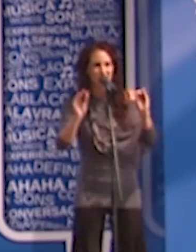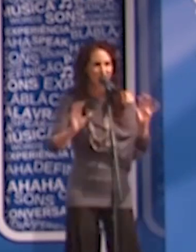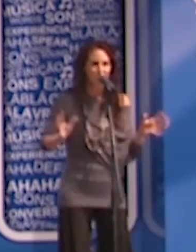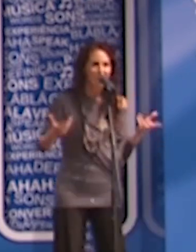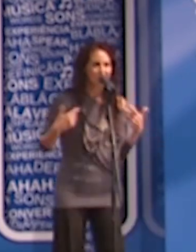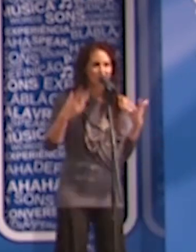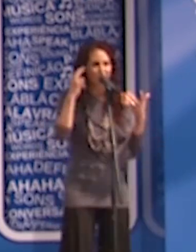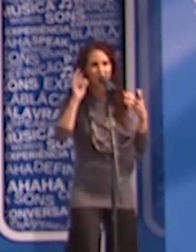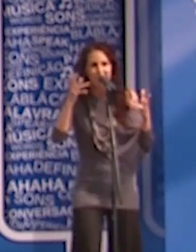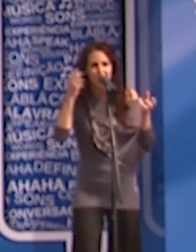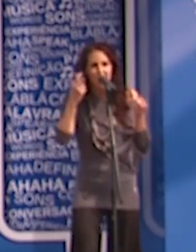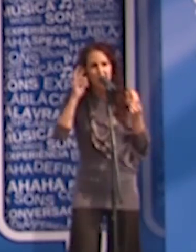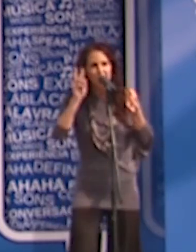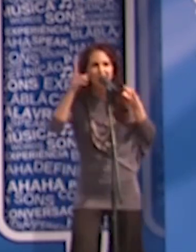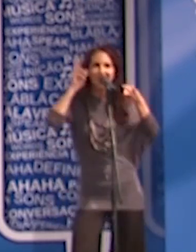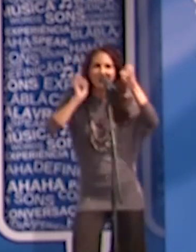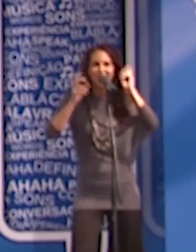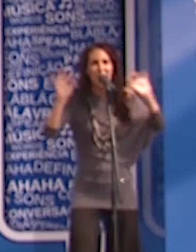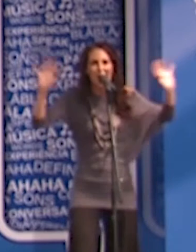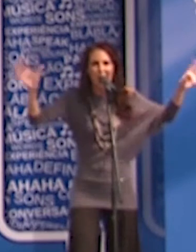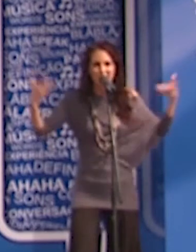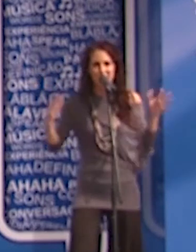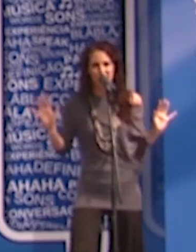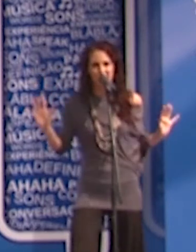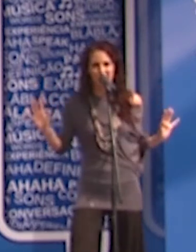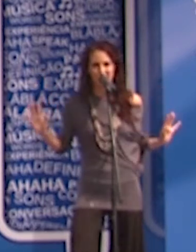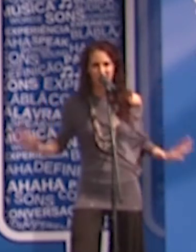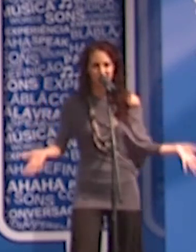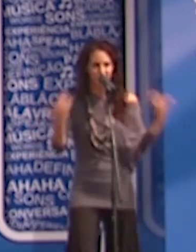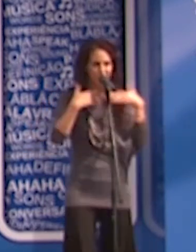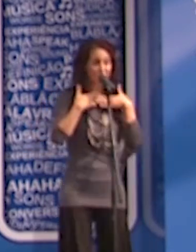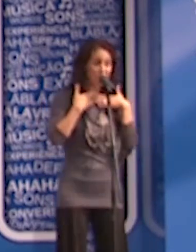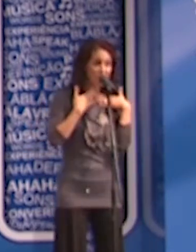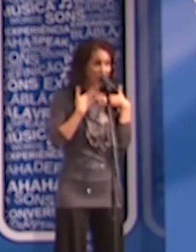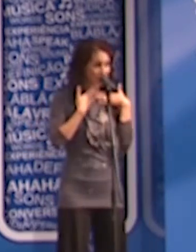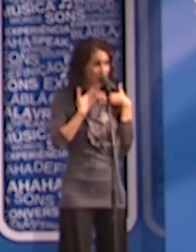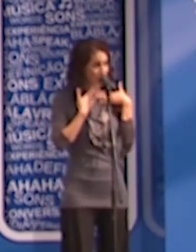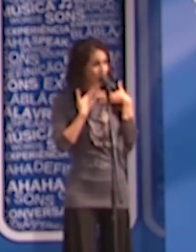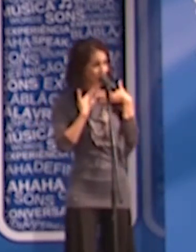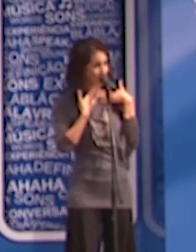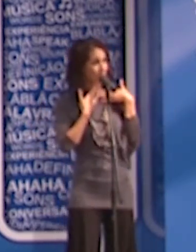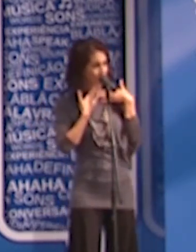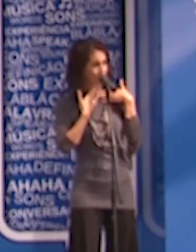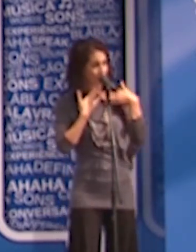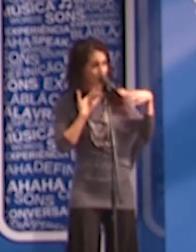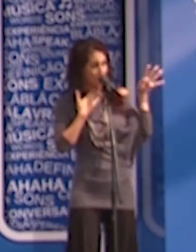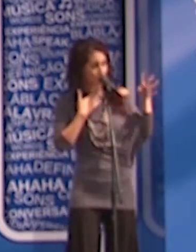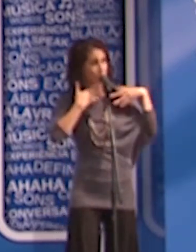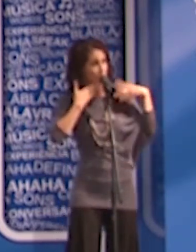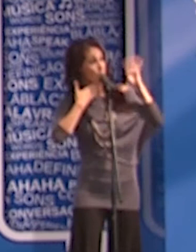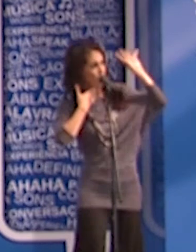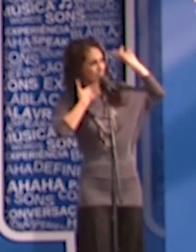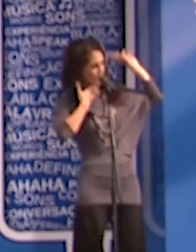Chegou a altura. Isto é só ouvir e tal, não, isto é muito fácil. Primeiro vamos aprender a cantar com as nossas